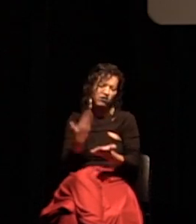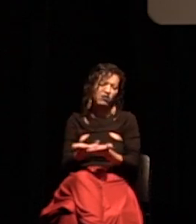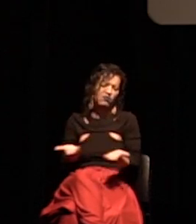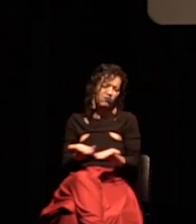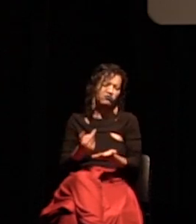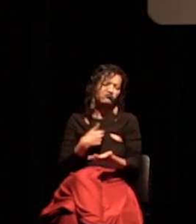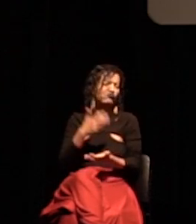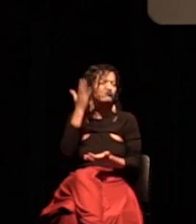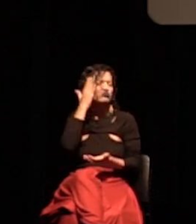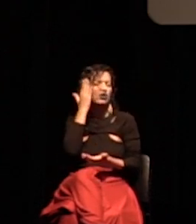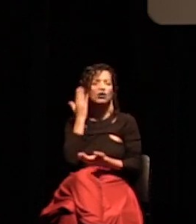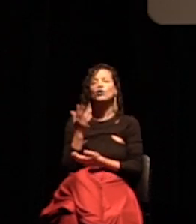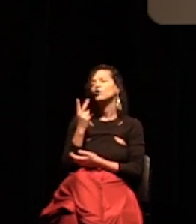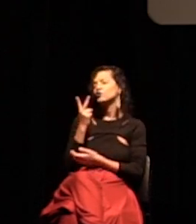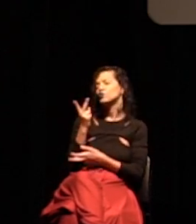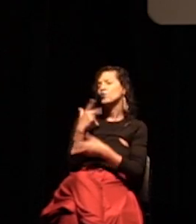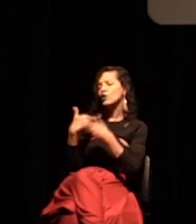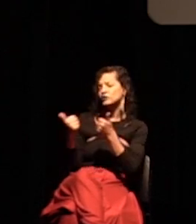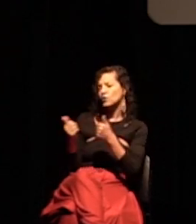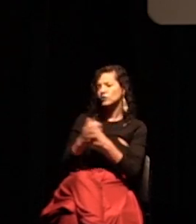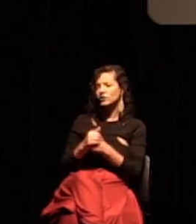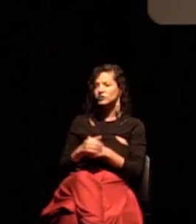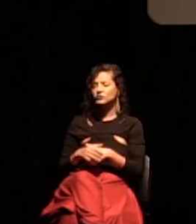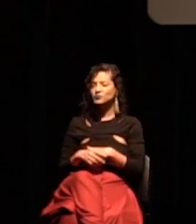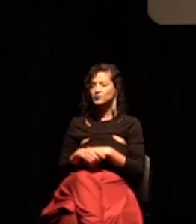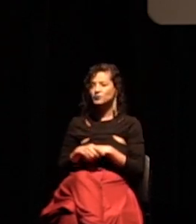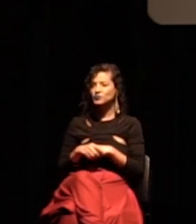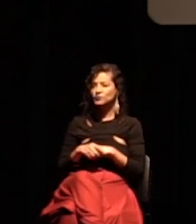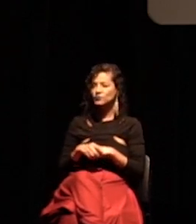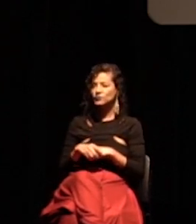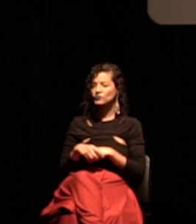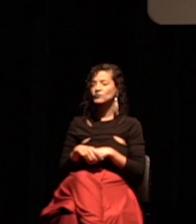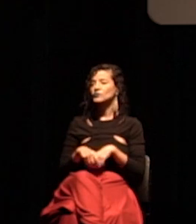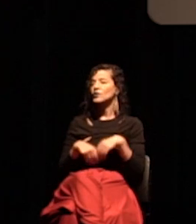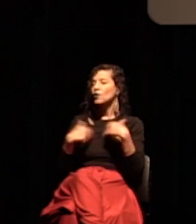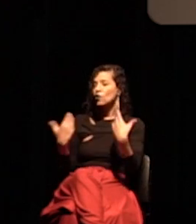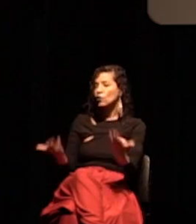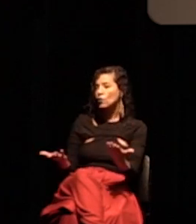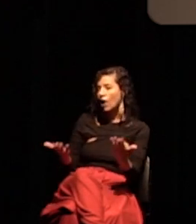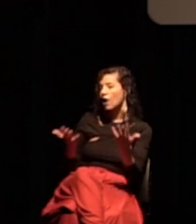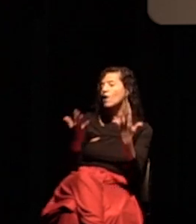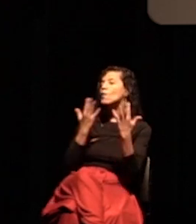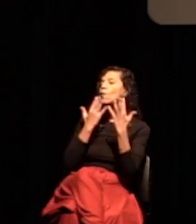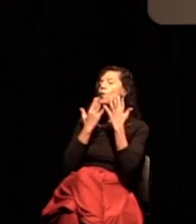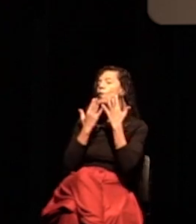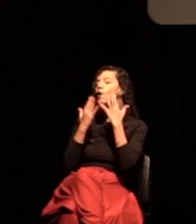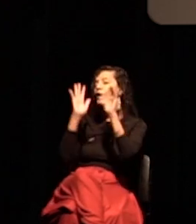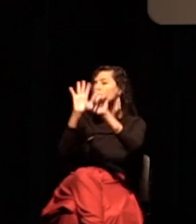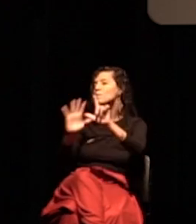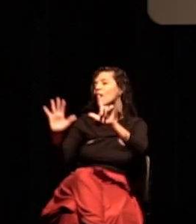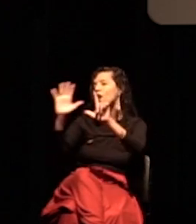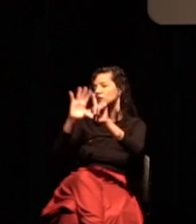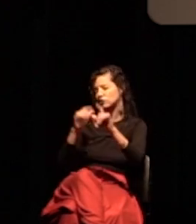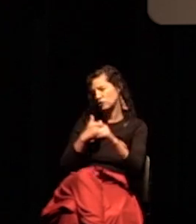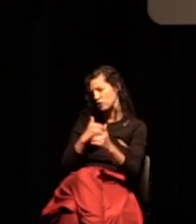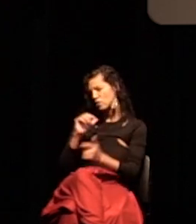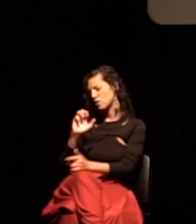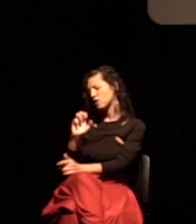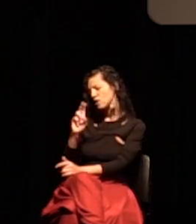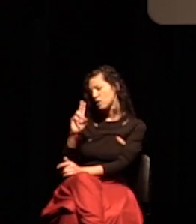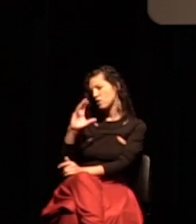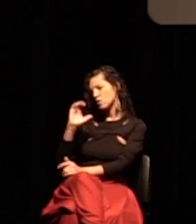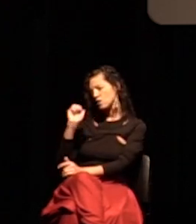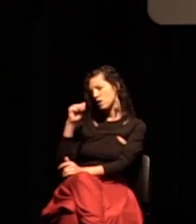sei, duas coisas. Qual foi a imagem, isso conversei muito com o Canaã, tal filme, eu